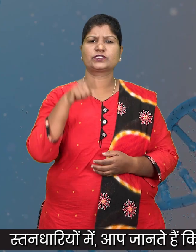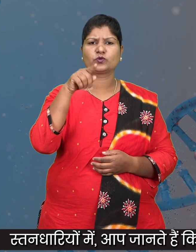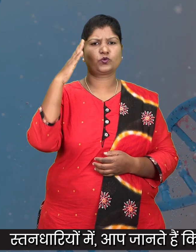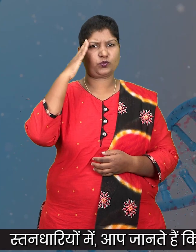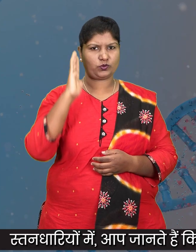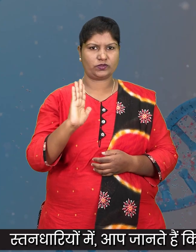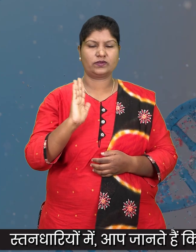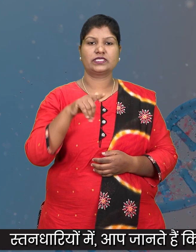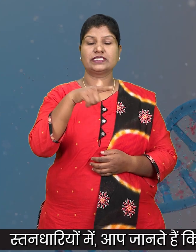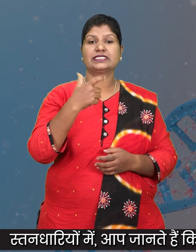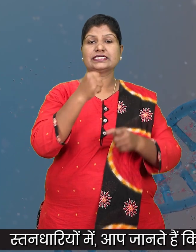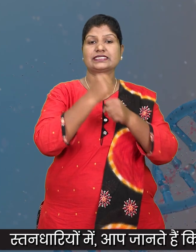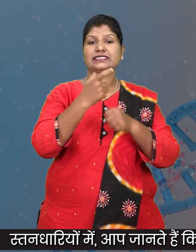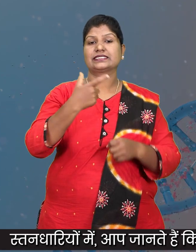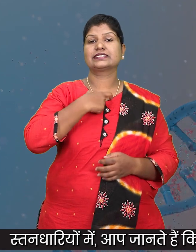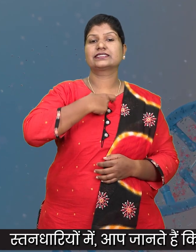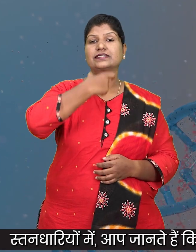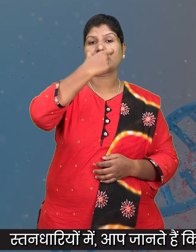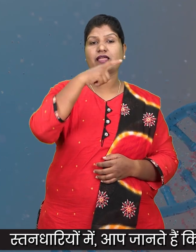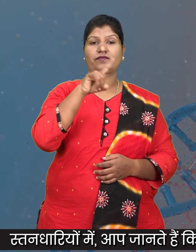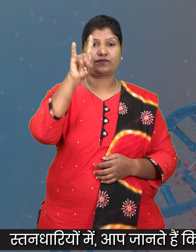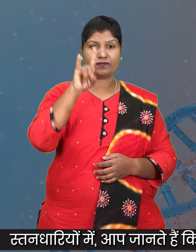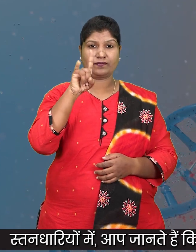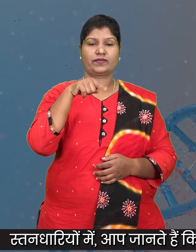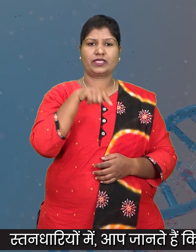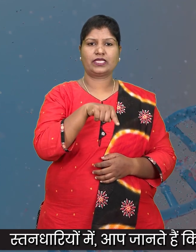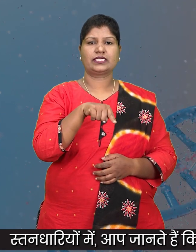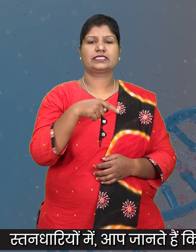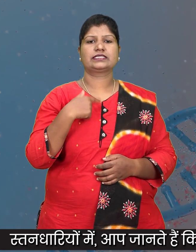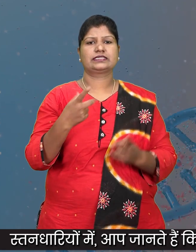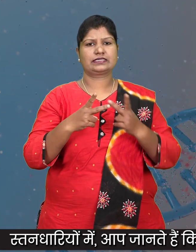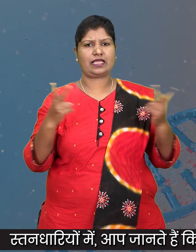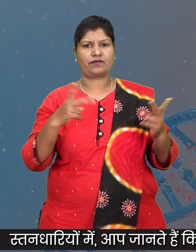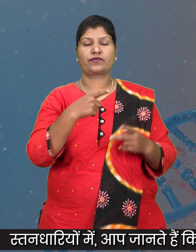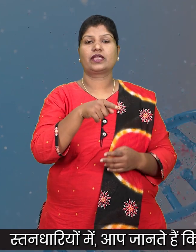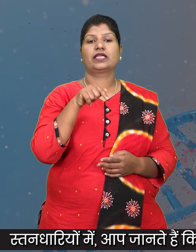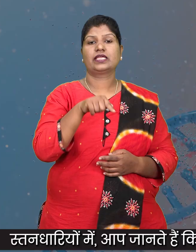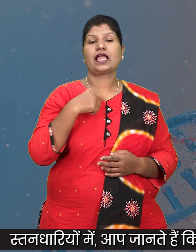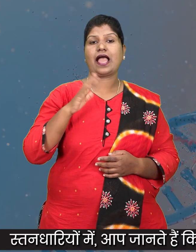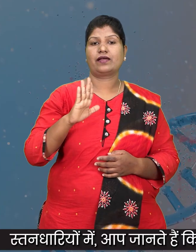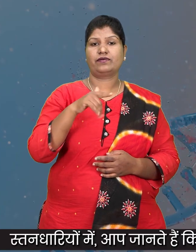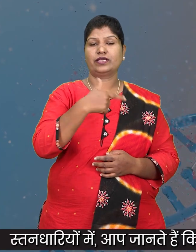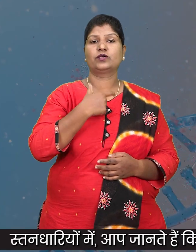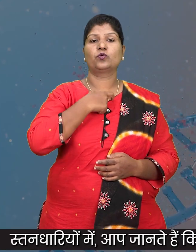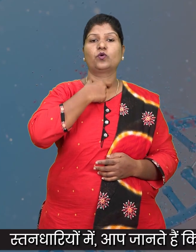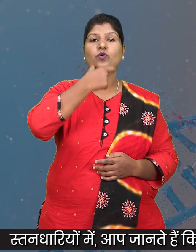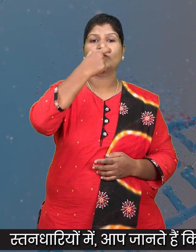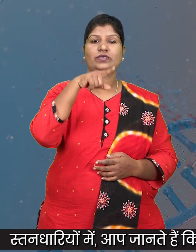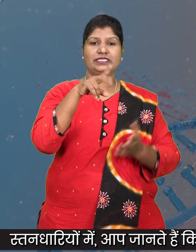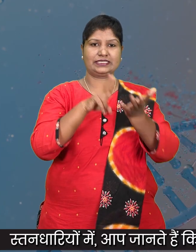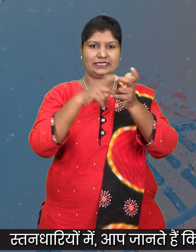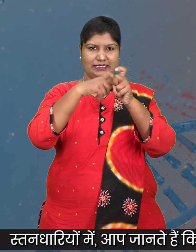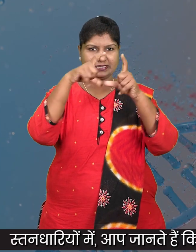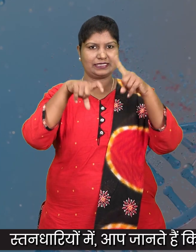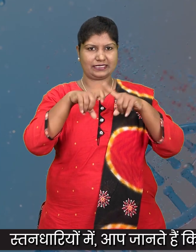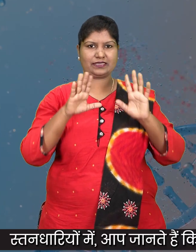स्तनधारियों में आप जानते हैं कि जिराफ लंबी गर्दन और लंबे अग्र अंगों वाले अजीब